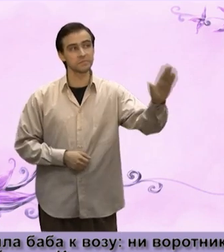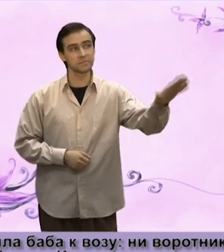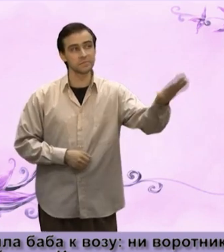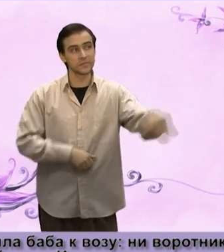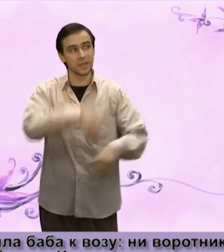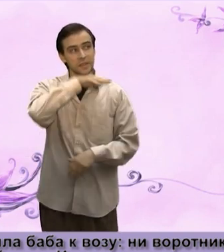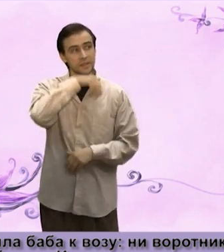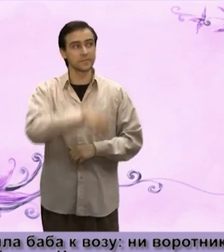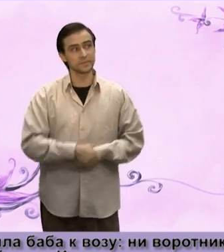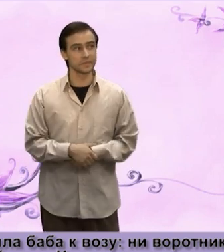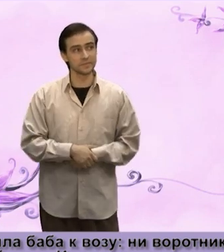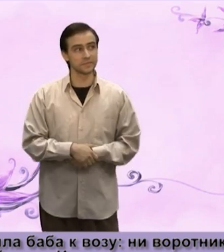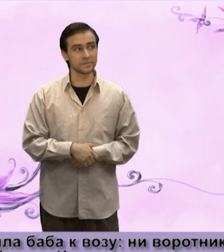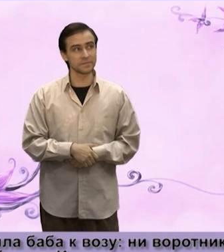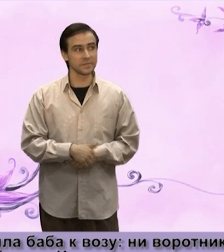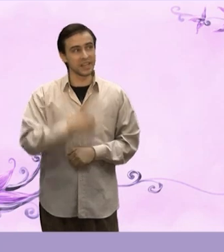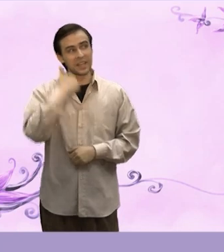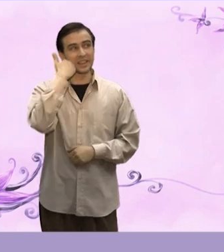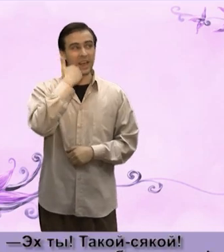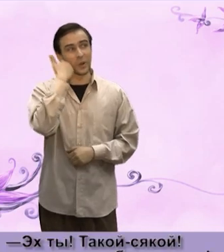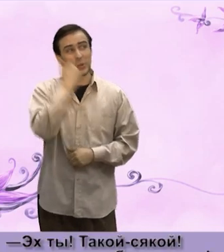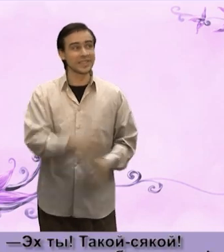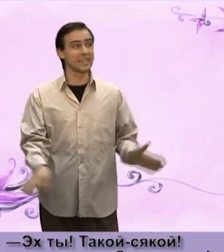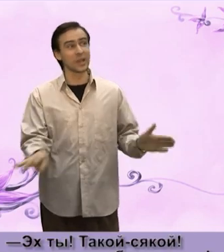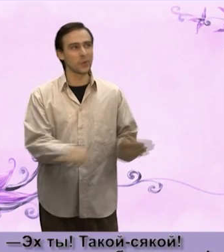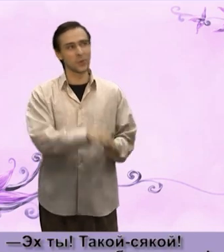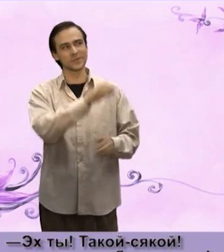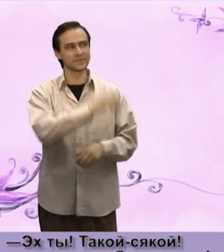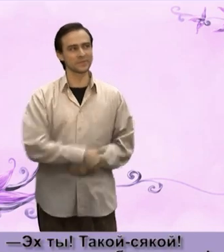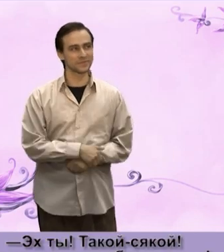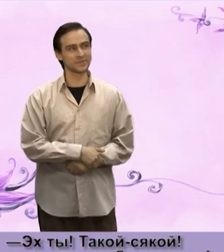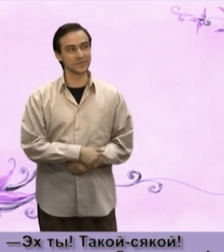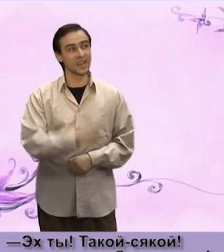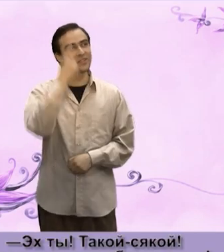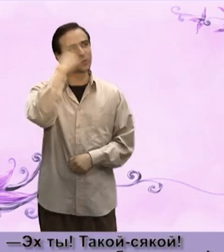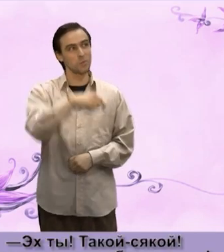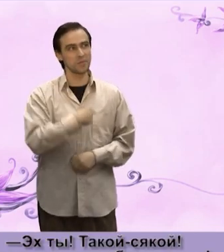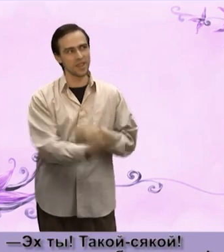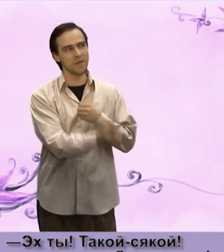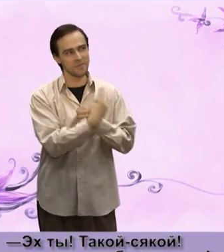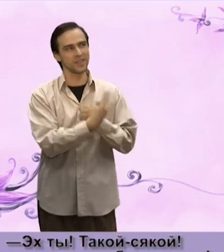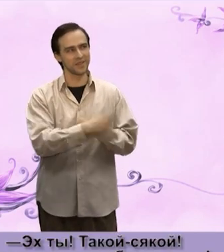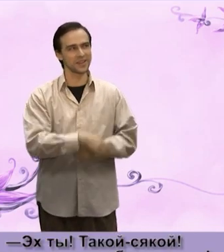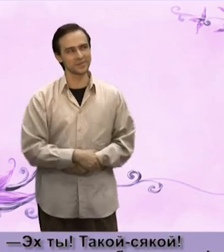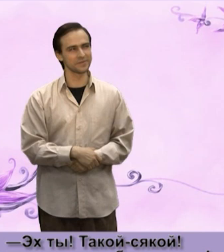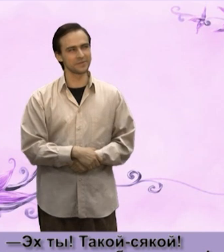И начала ругать мужа: «Эх ты такой сякой, ты еще вздумал